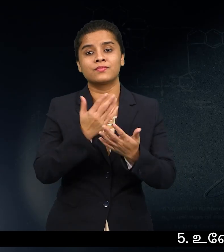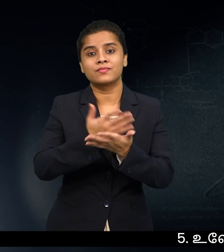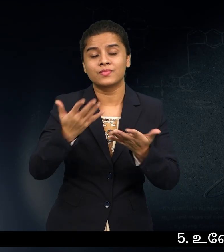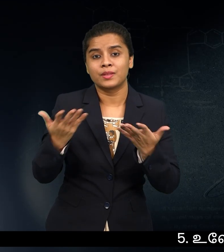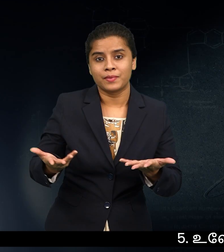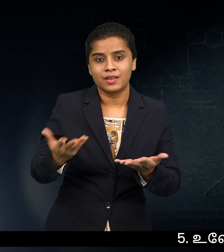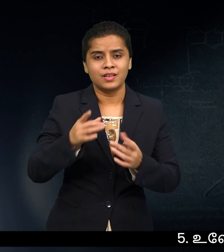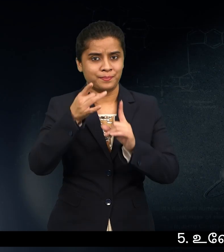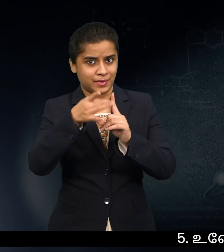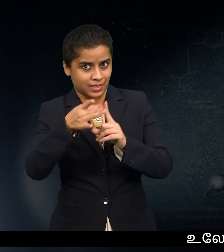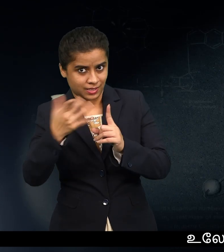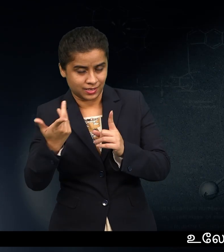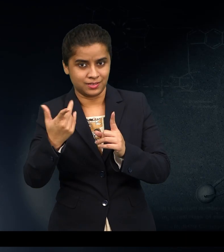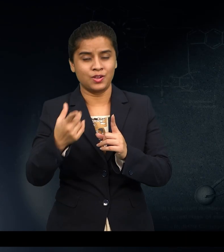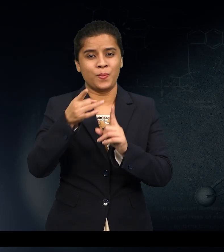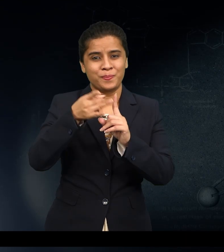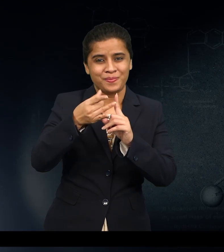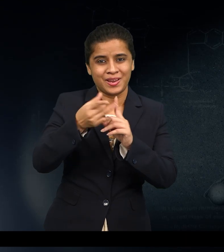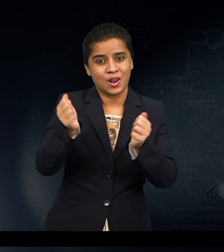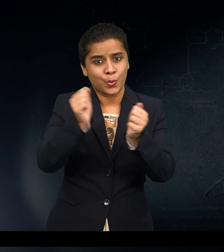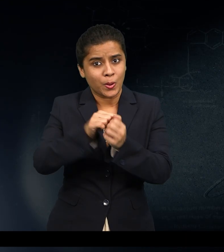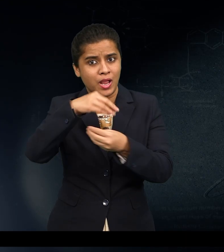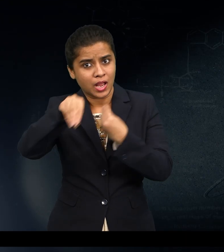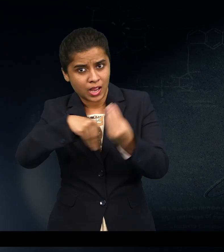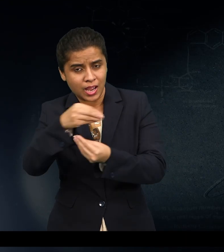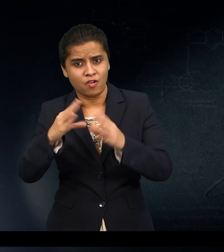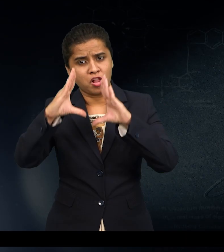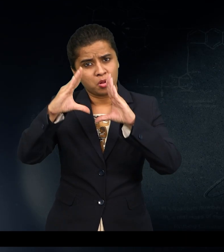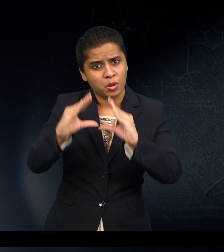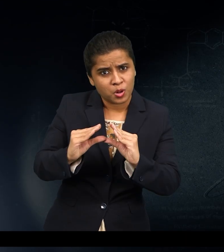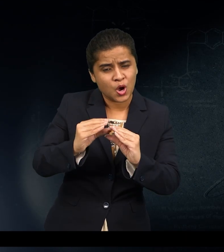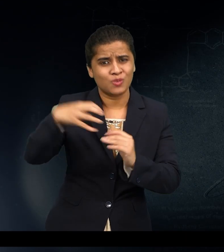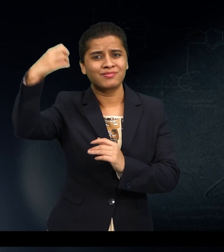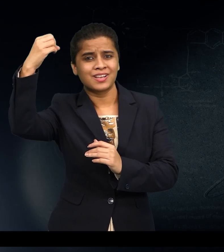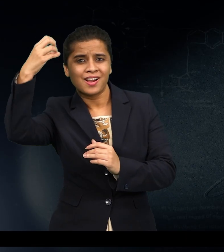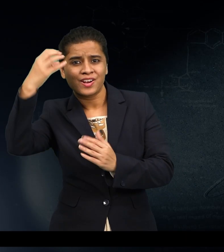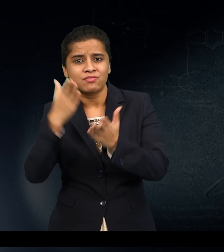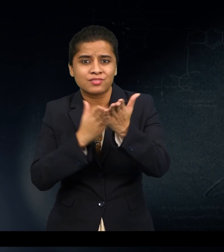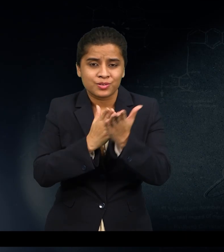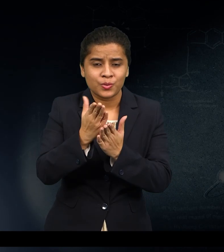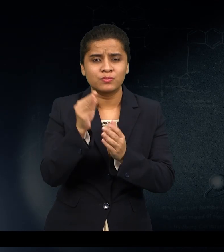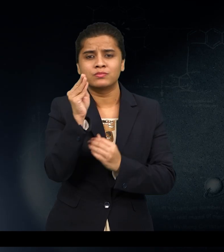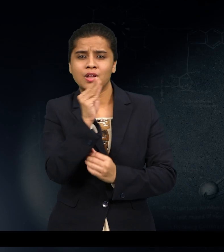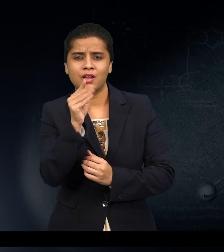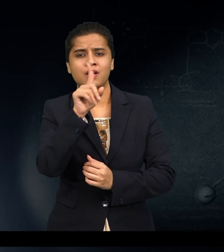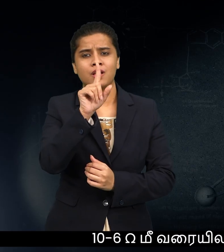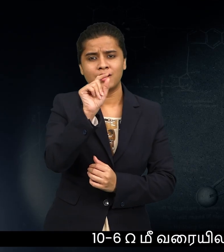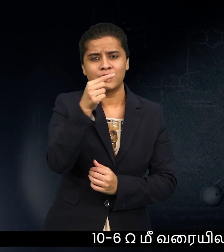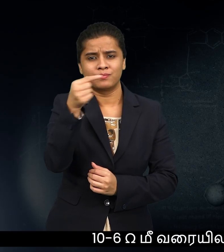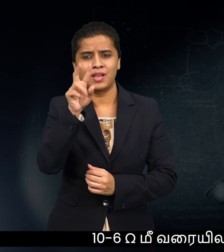உலோகங்கள் மற்றும் உலோக கலவைகள் 10 முதல் 8 ஓம் குறியீடு மீ முதல் 10 முதல்